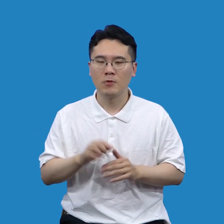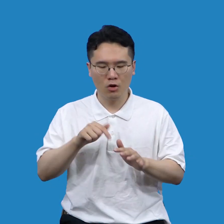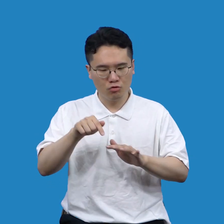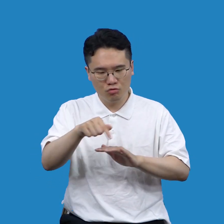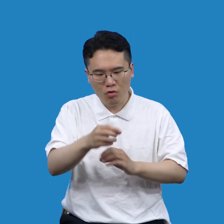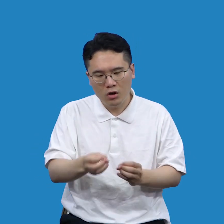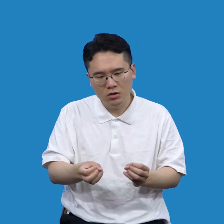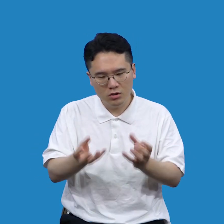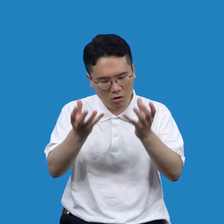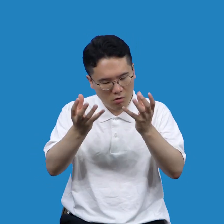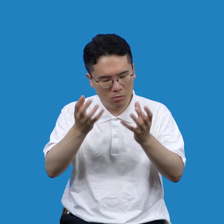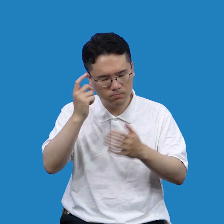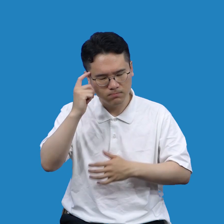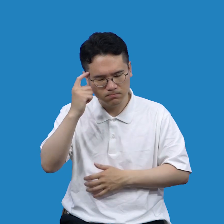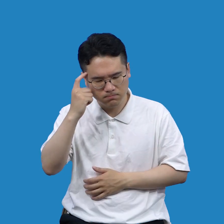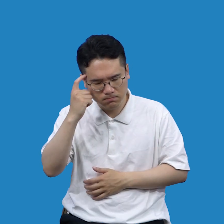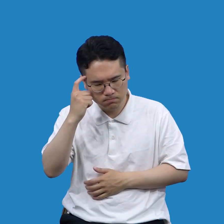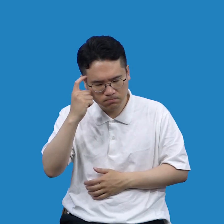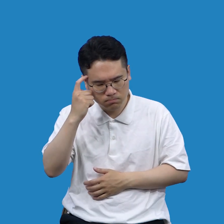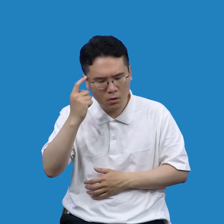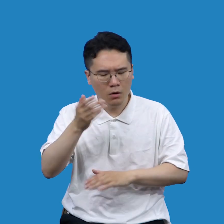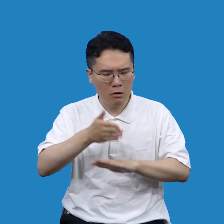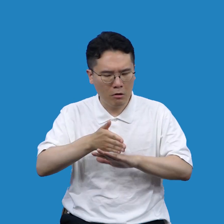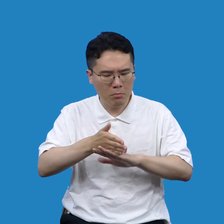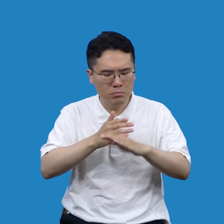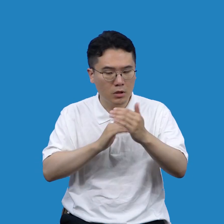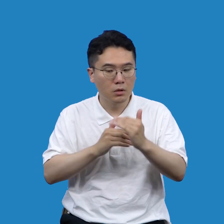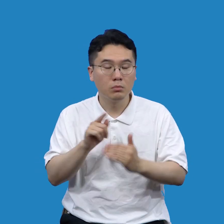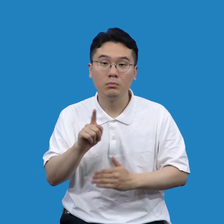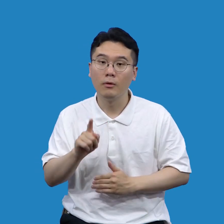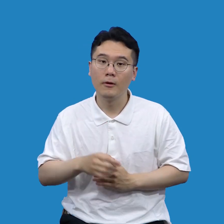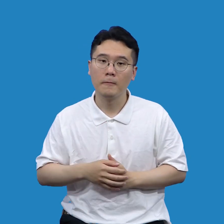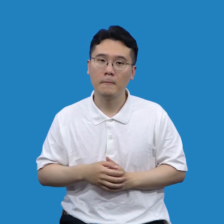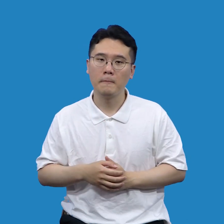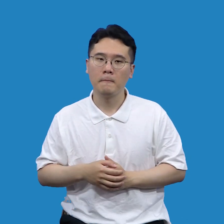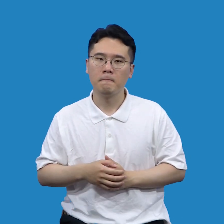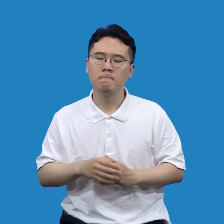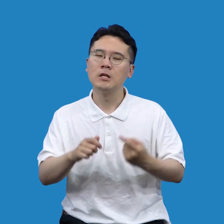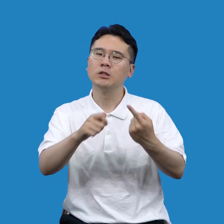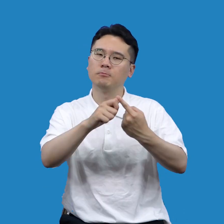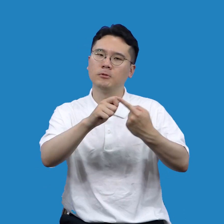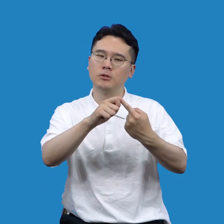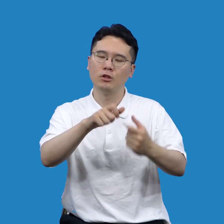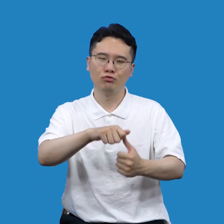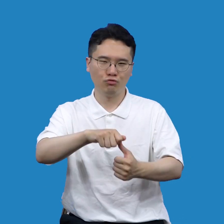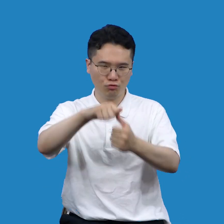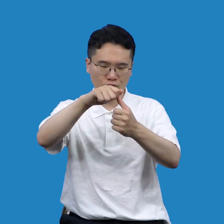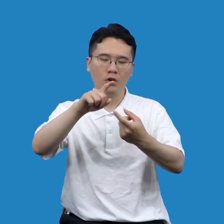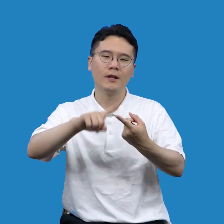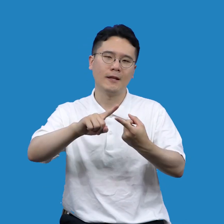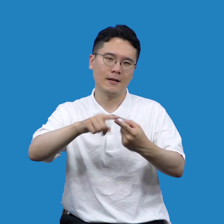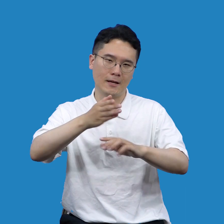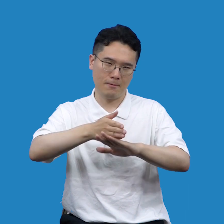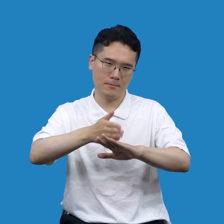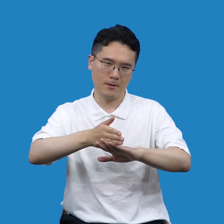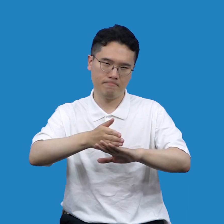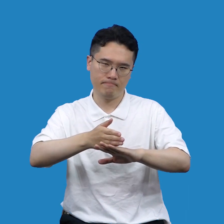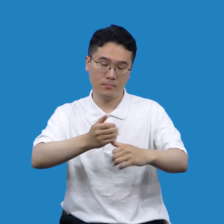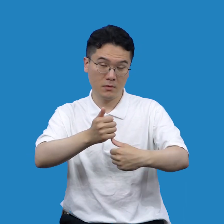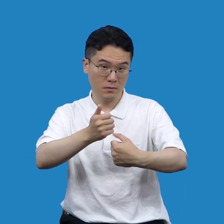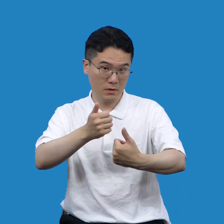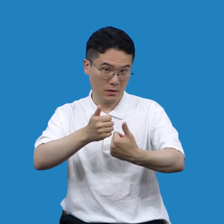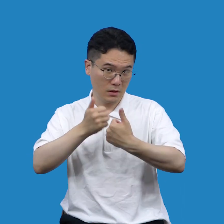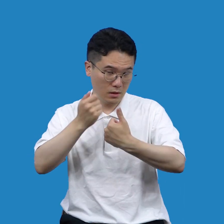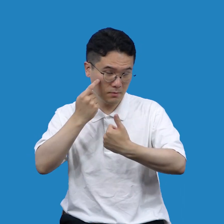우리가 감사해야 할 것은 무엇일까요? 그 첫째는 구원에 대한 감사입니다. 다 같이 구원에 대한